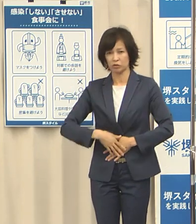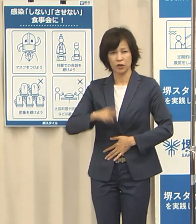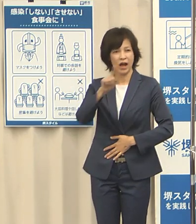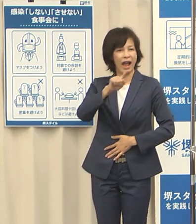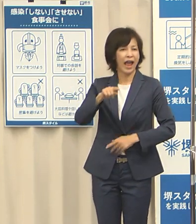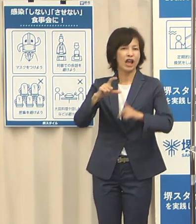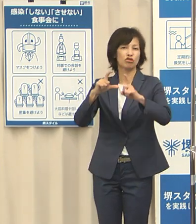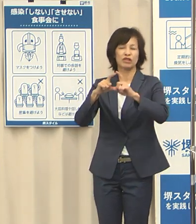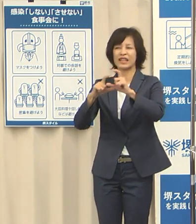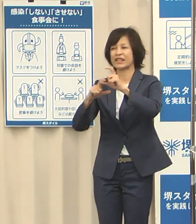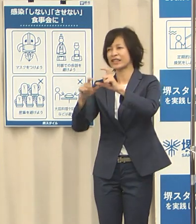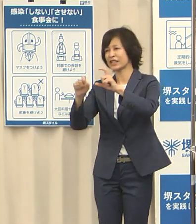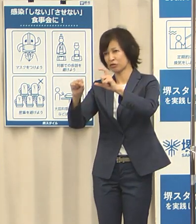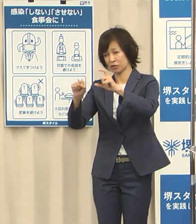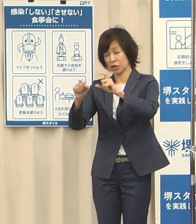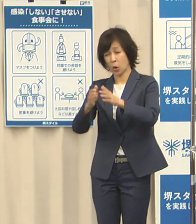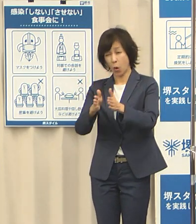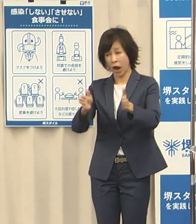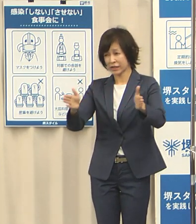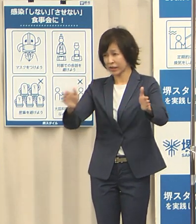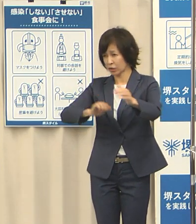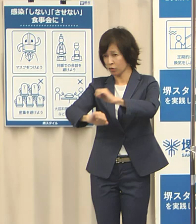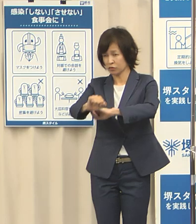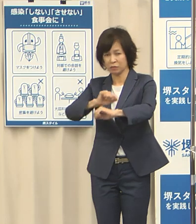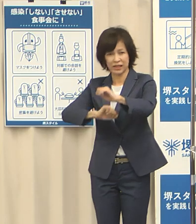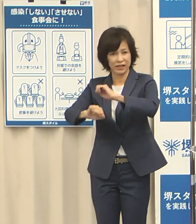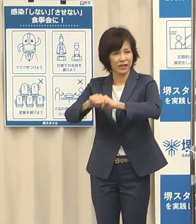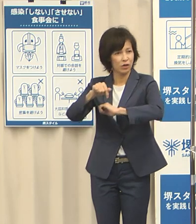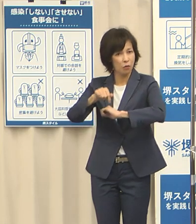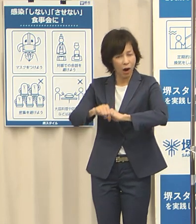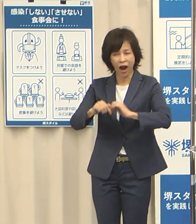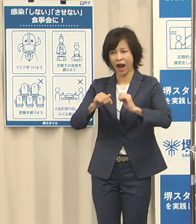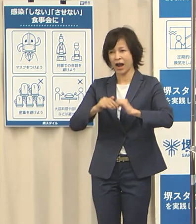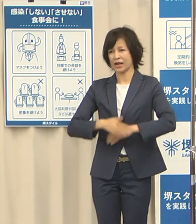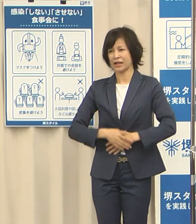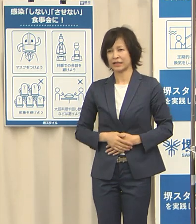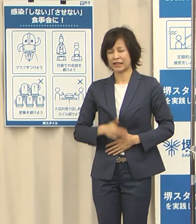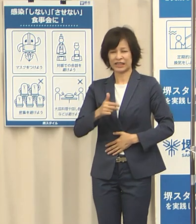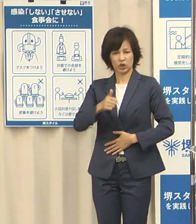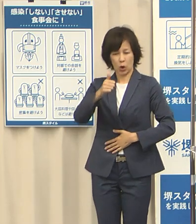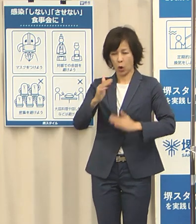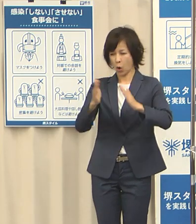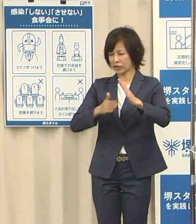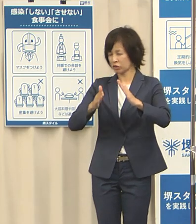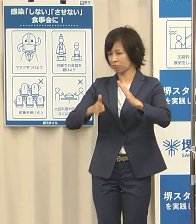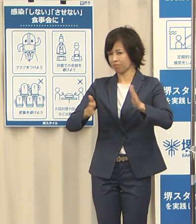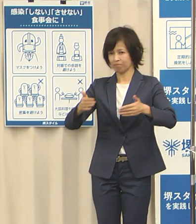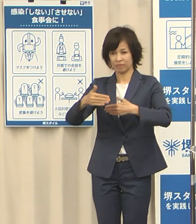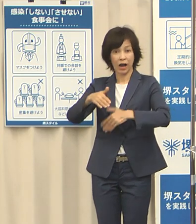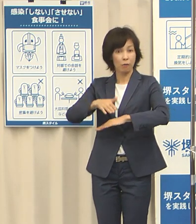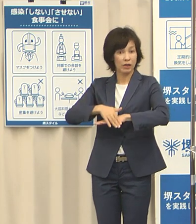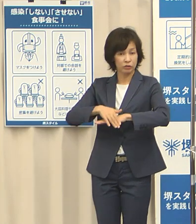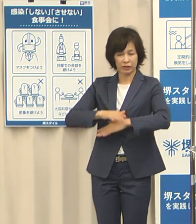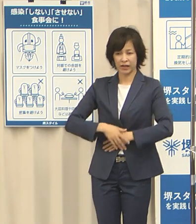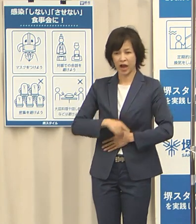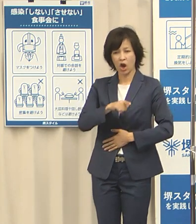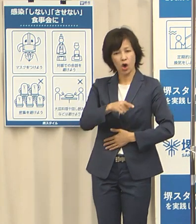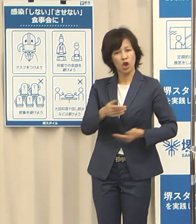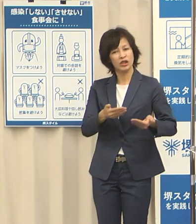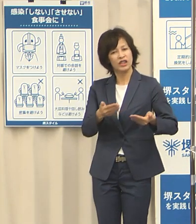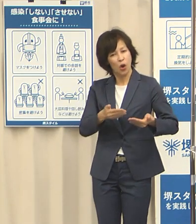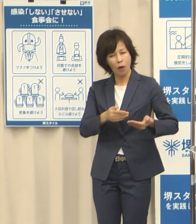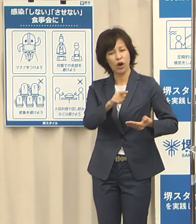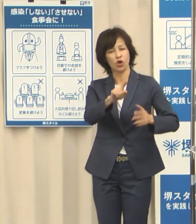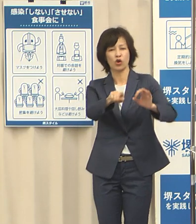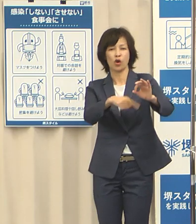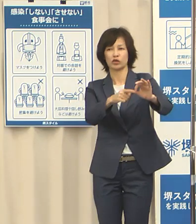たいな後半にあたる取り組みという面では、市長公室が窓口に立ってですね、で、これはこの事業はこの局が専